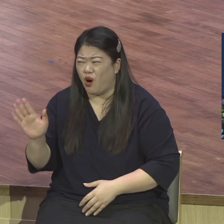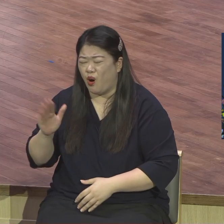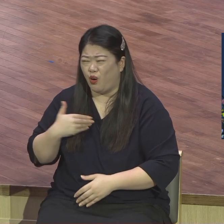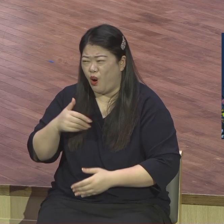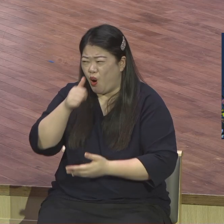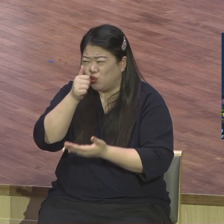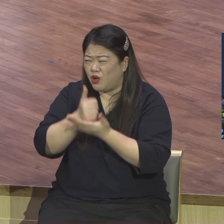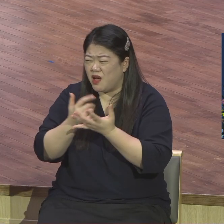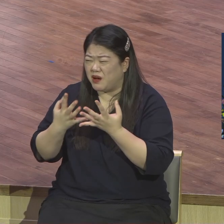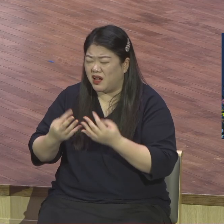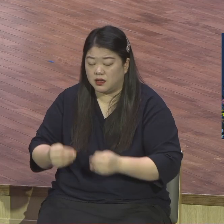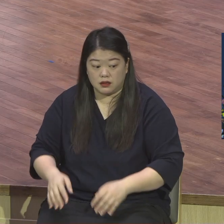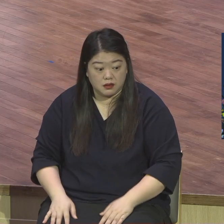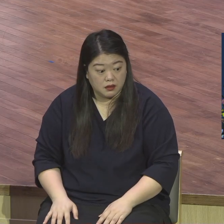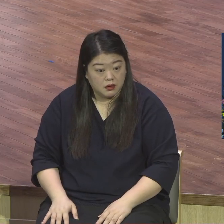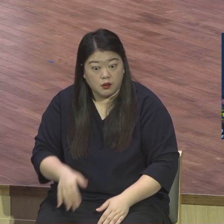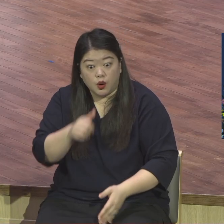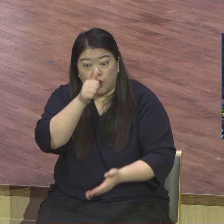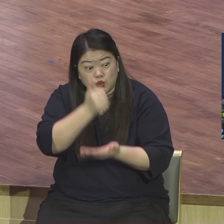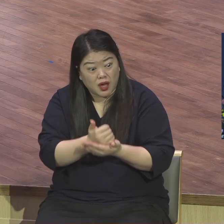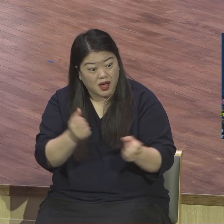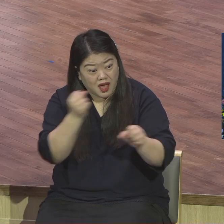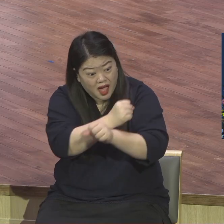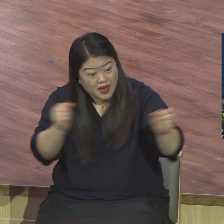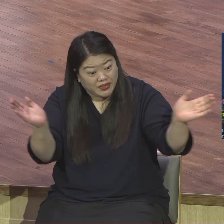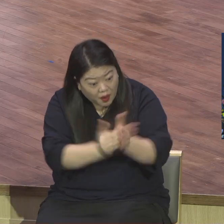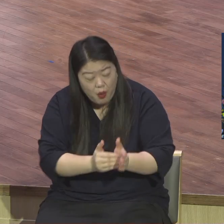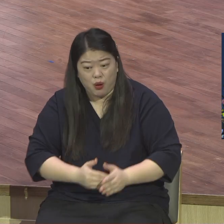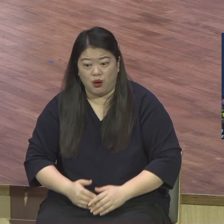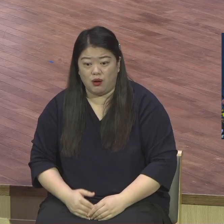많아서 또 율법으로 돌아간 거예요.